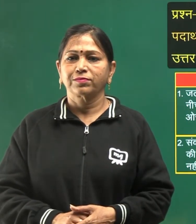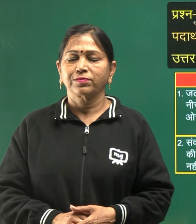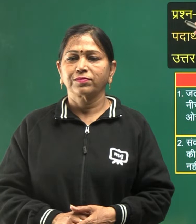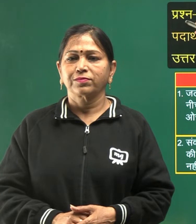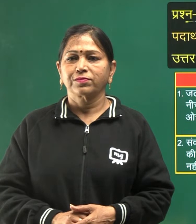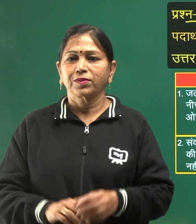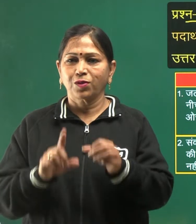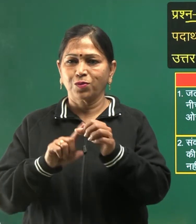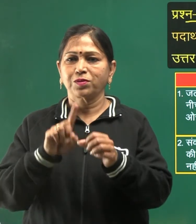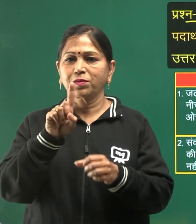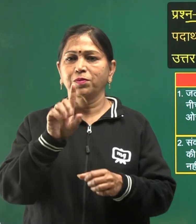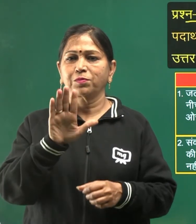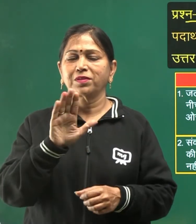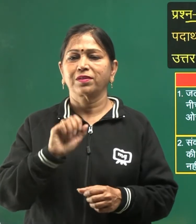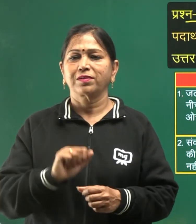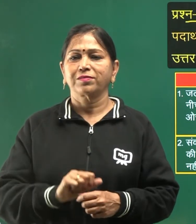प्रश्न 15